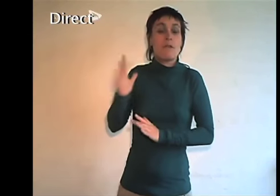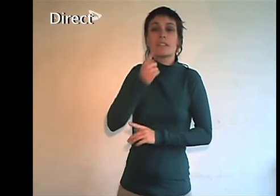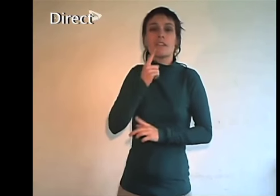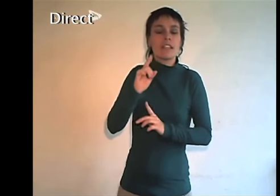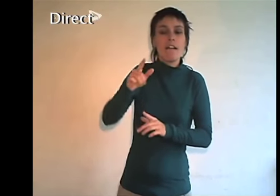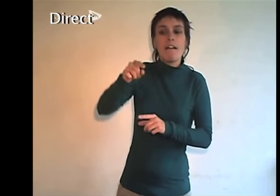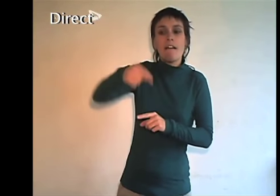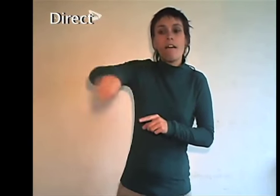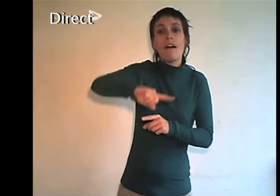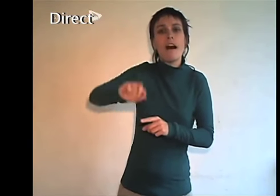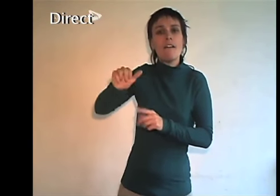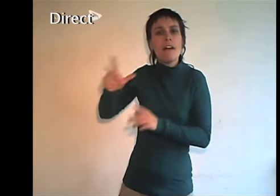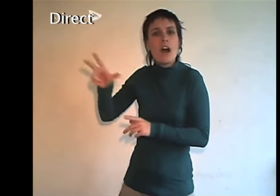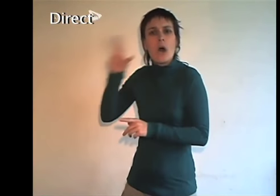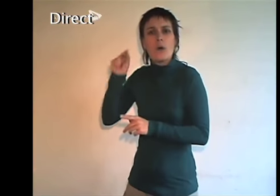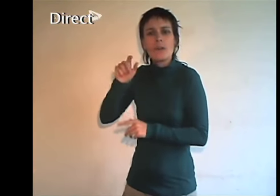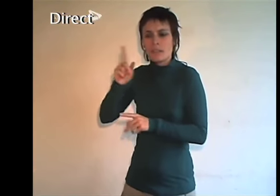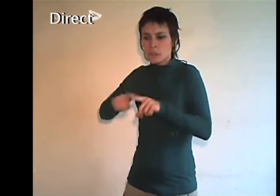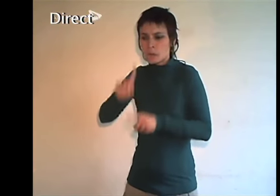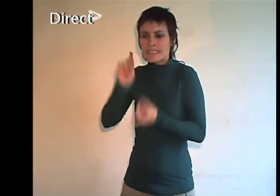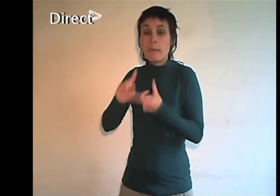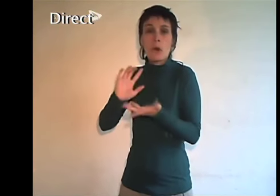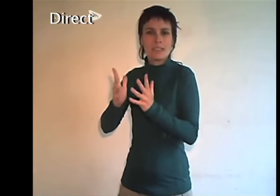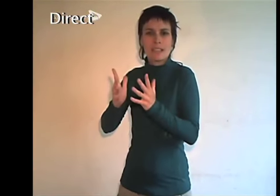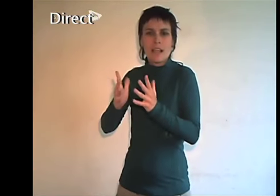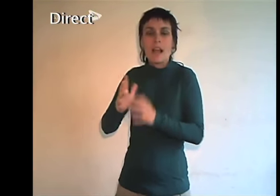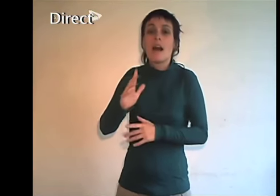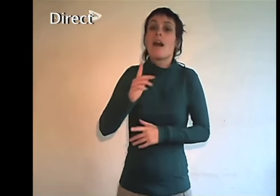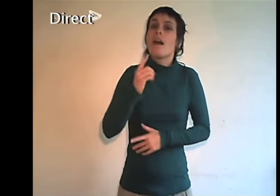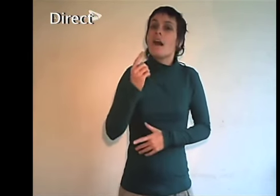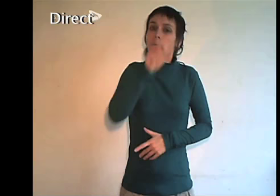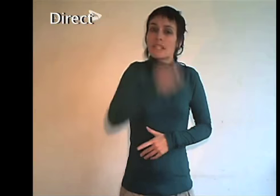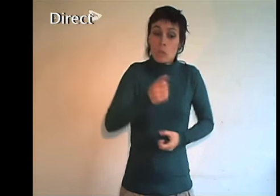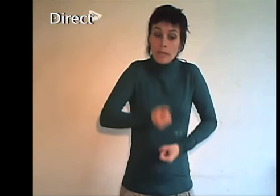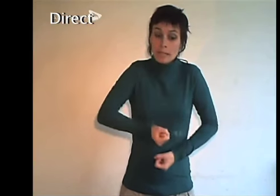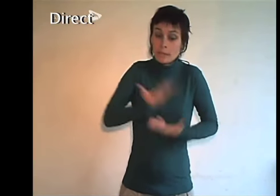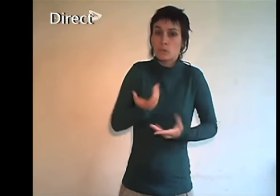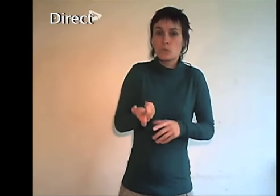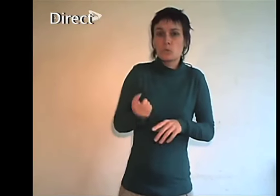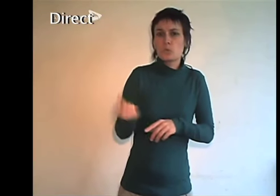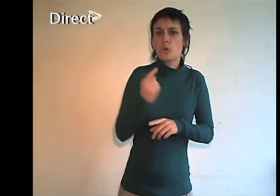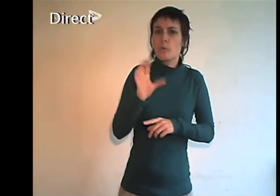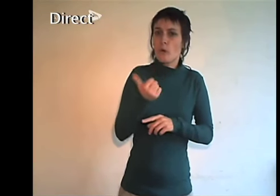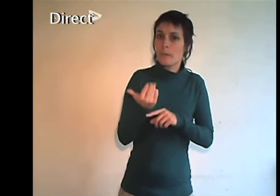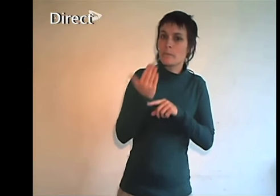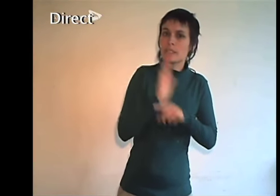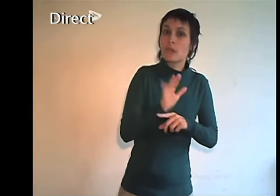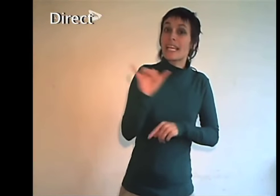allez entendre justement quelque chose sur la langue des signes. Alors une petite précision, vous allez entendre à chaque prise de parole une indication de qui prend la